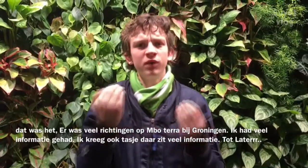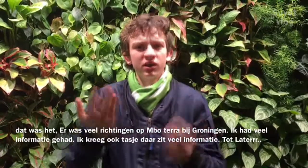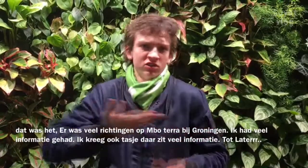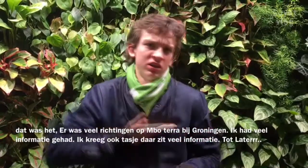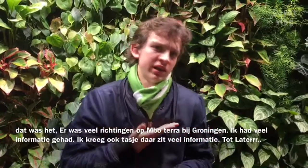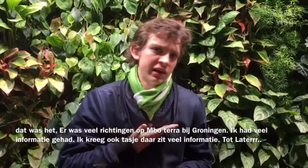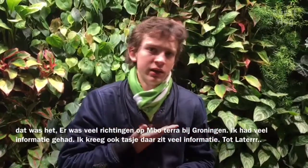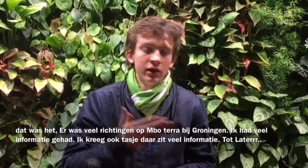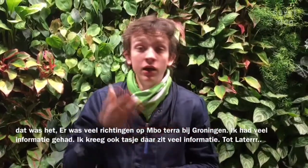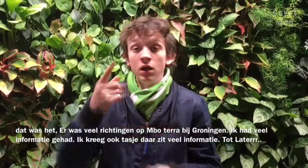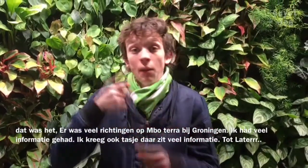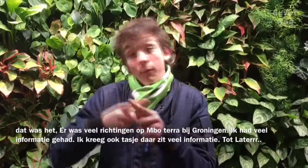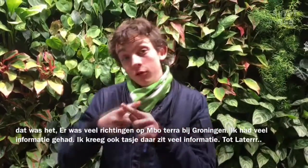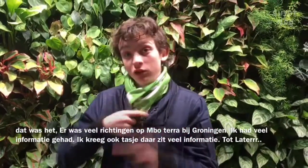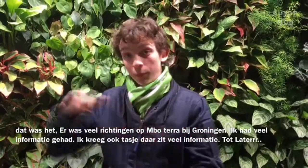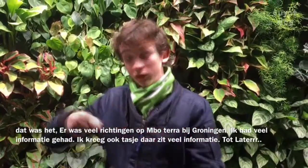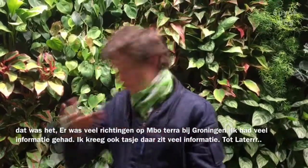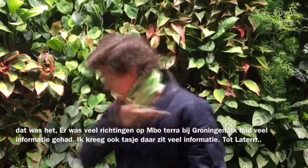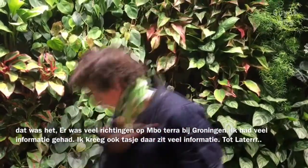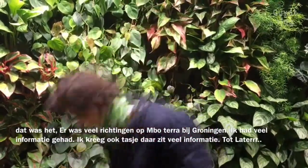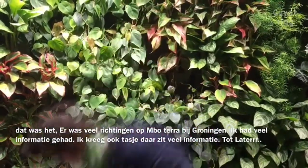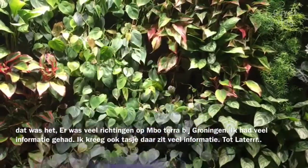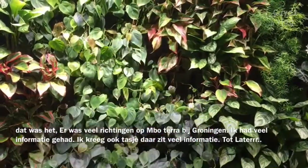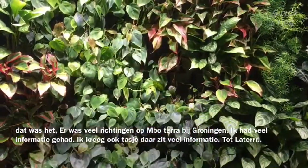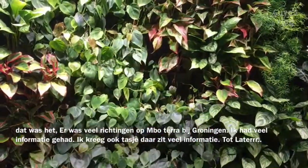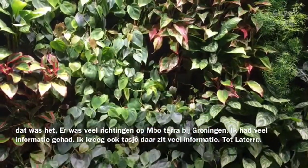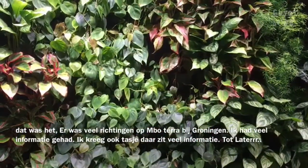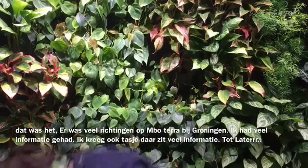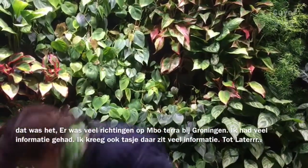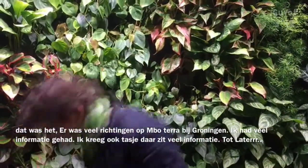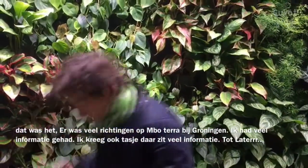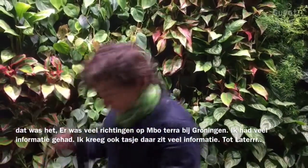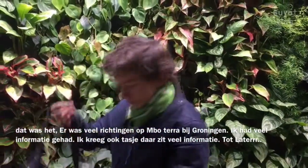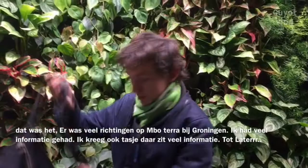informatie gekregen. Dus ik heb dat gekregen.